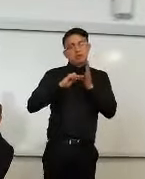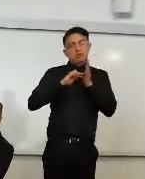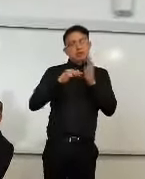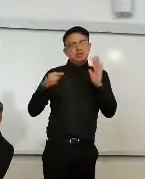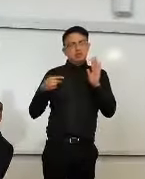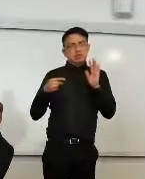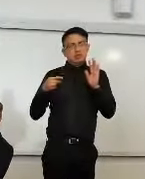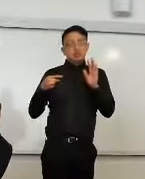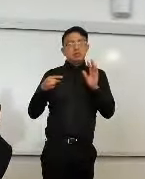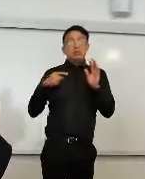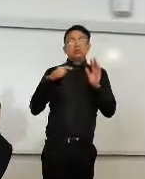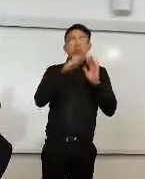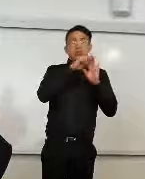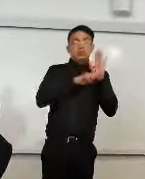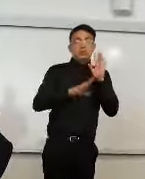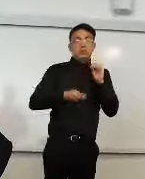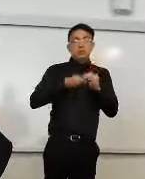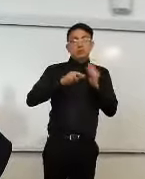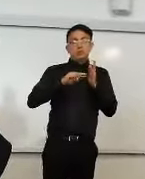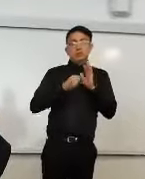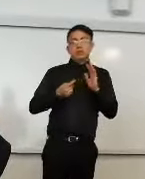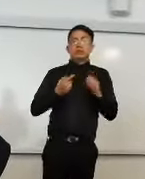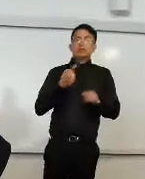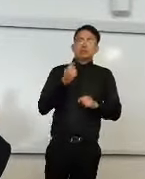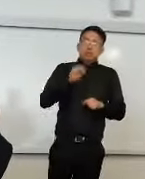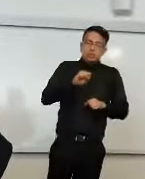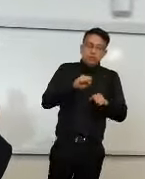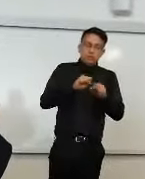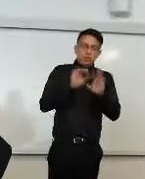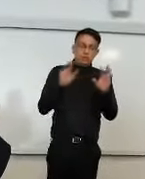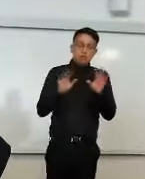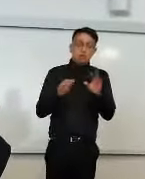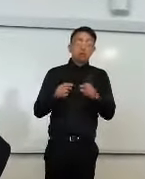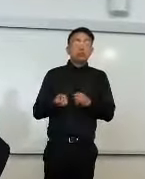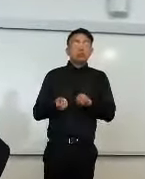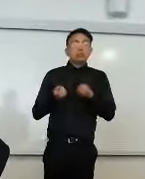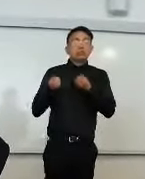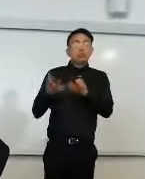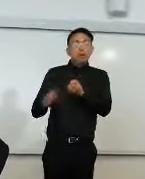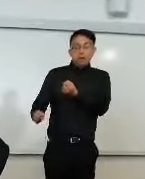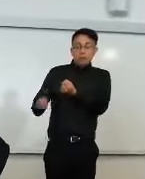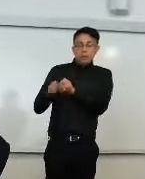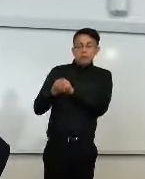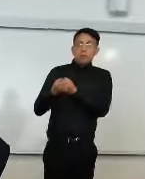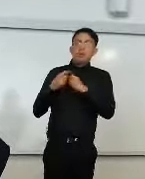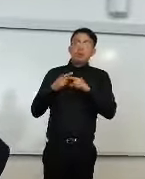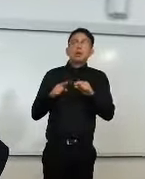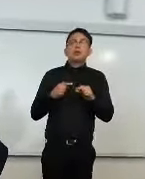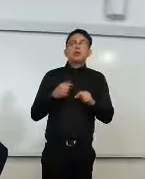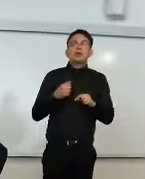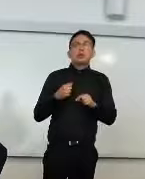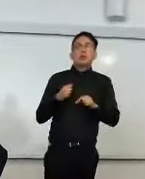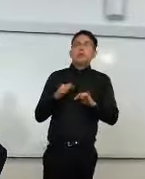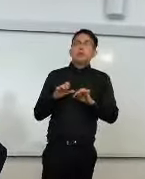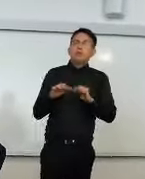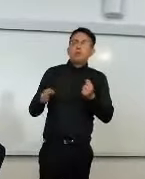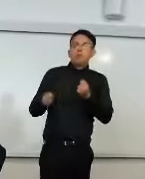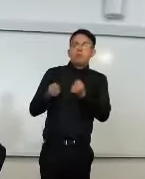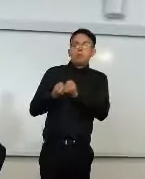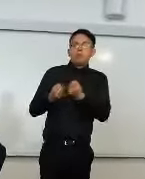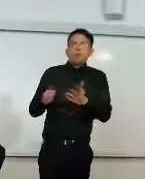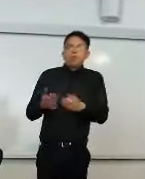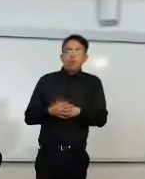que hace parte integral de ella, es, claro, les decimos que deben proporcionar los apoyos, pero también tenemos que decirles cómo,